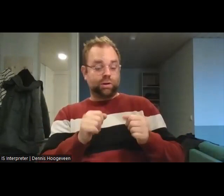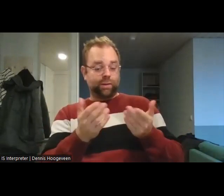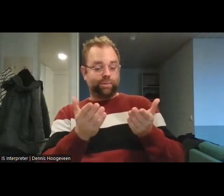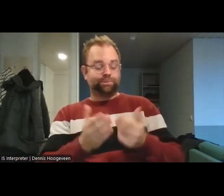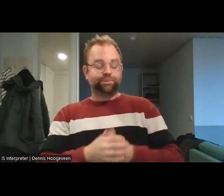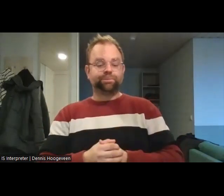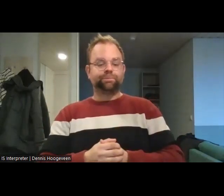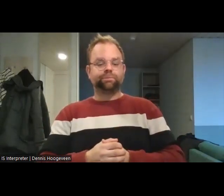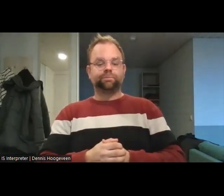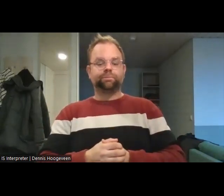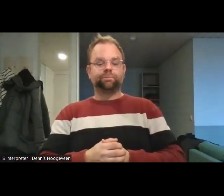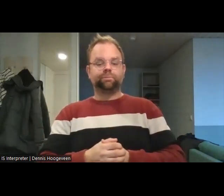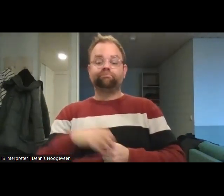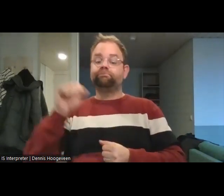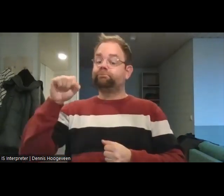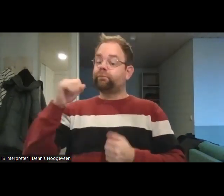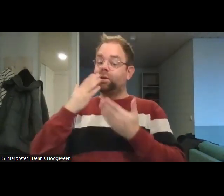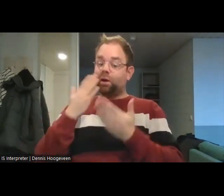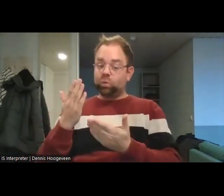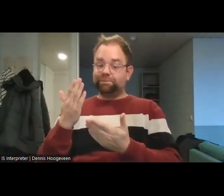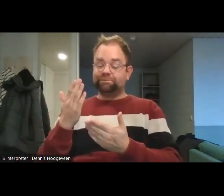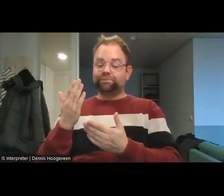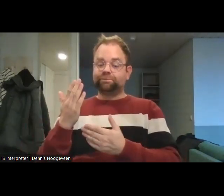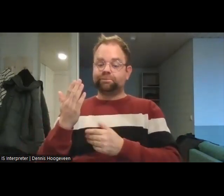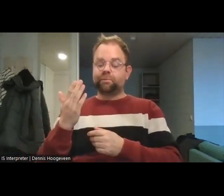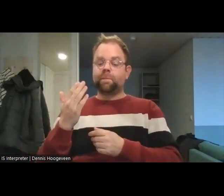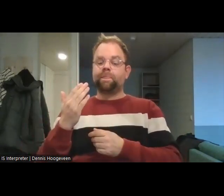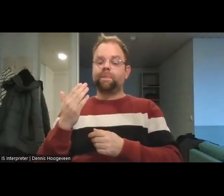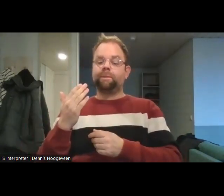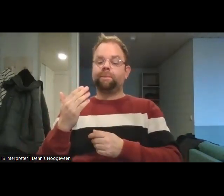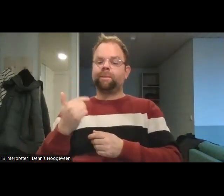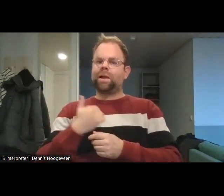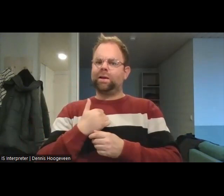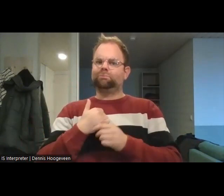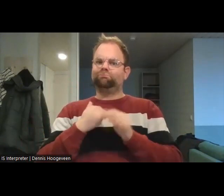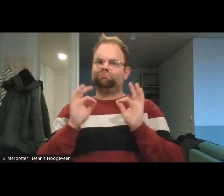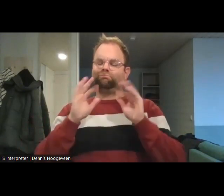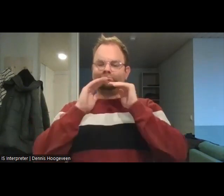microphone. Merci beaucoup. J'apprécie cette occasion.